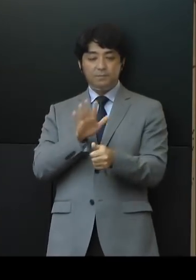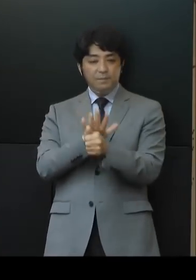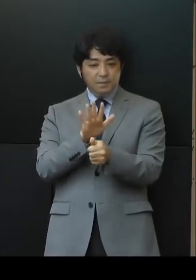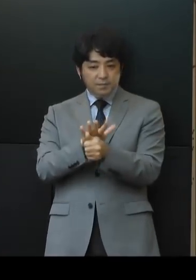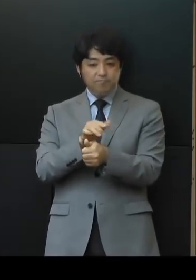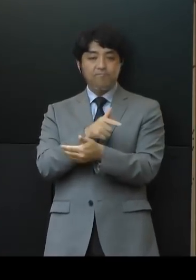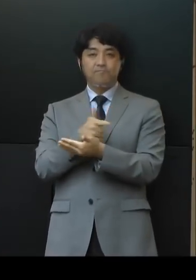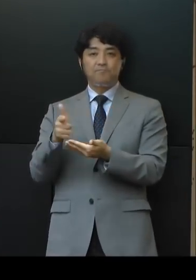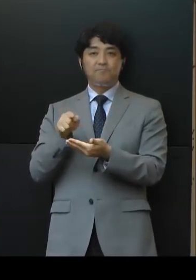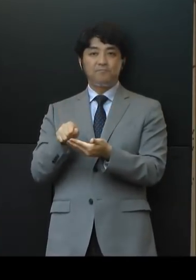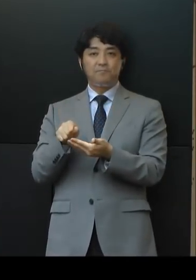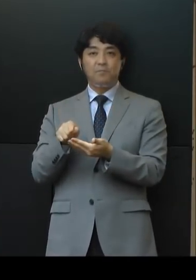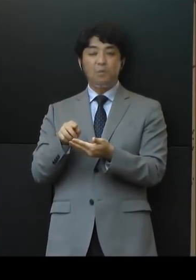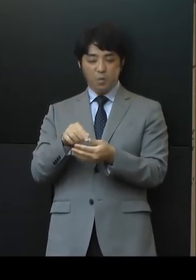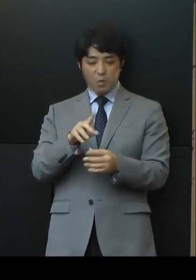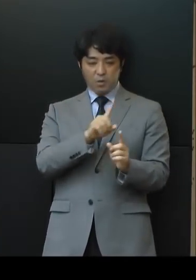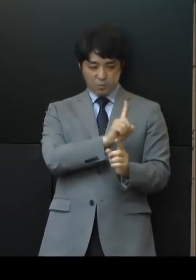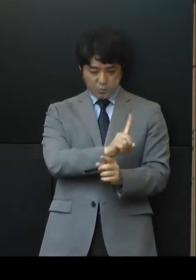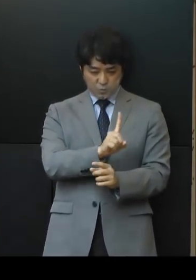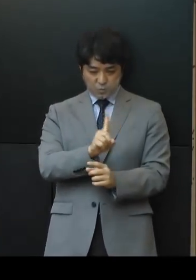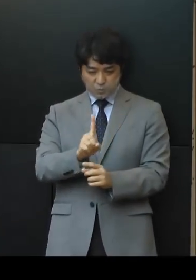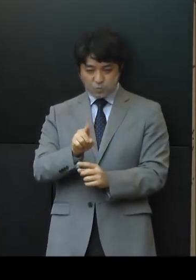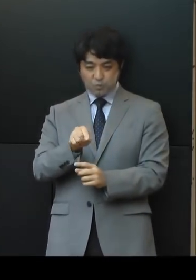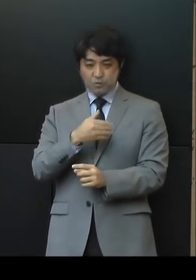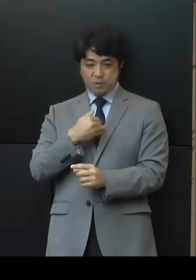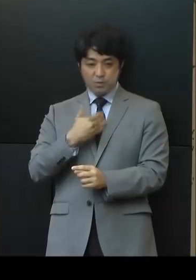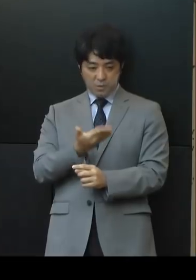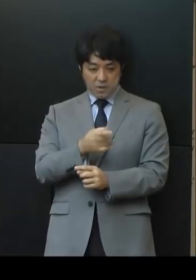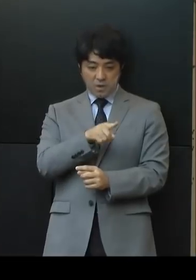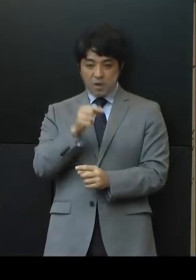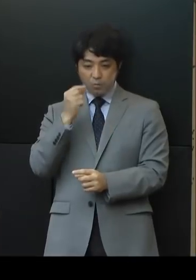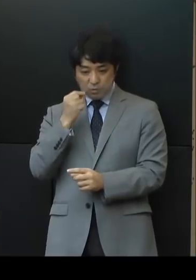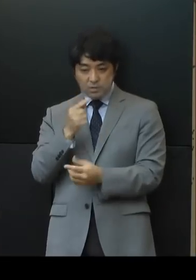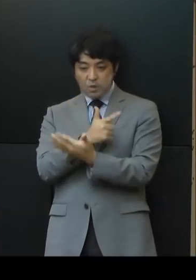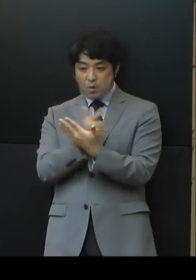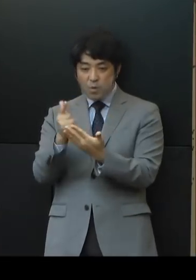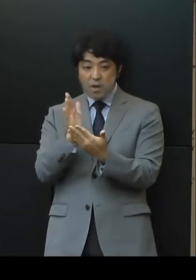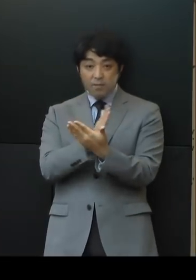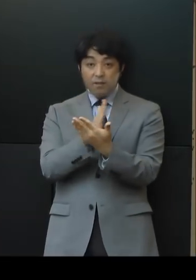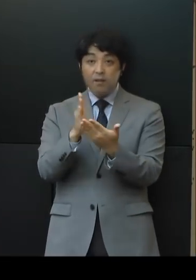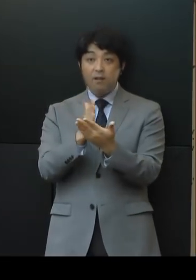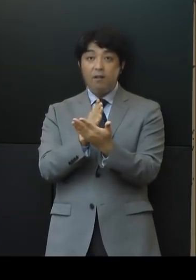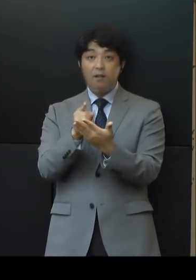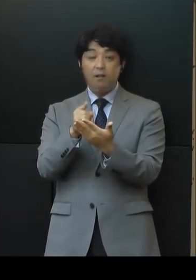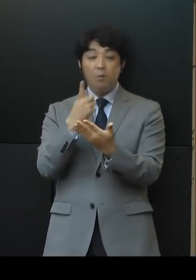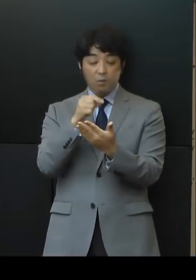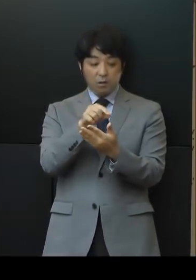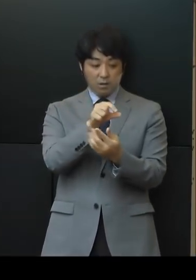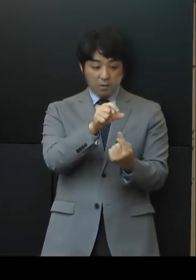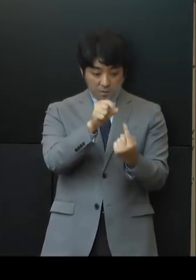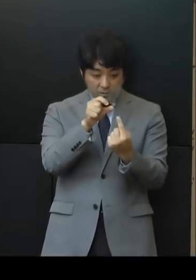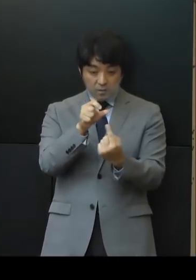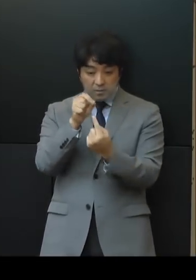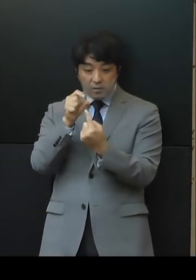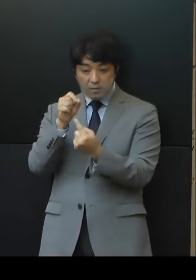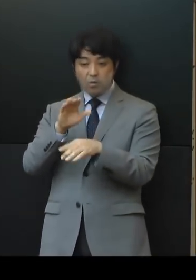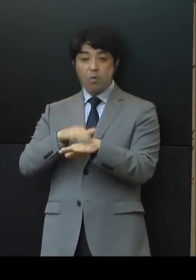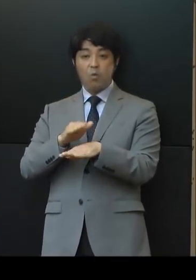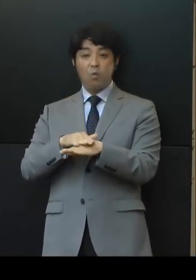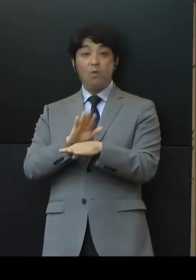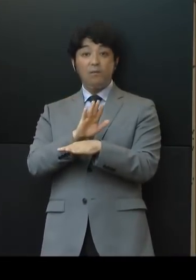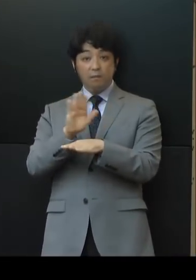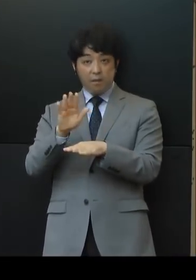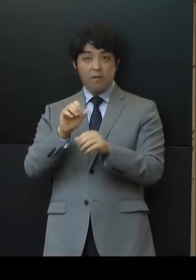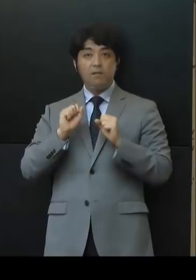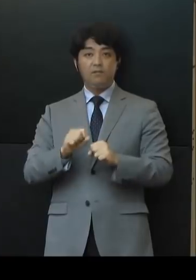っかり一つ一つ、これも利用できるし、これも利用できるということを重ねて使えるような形